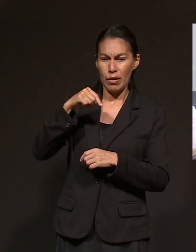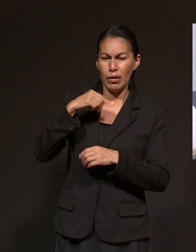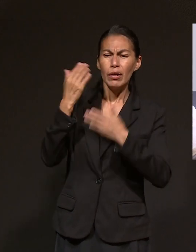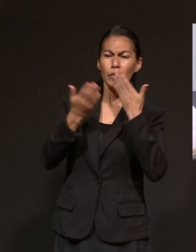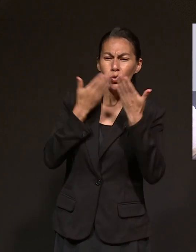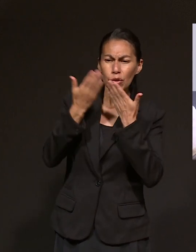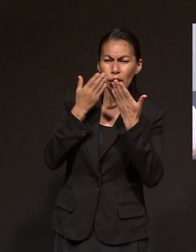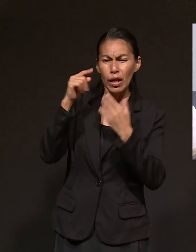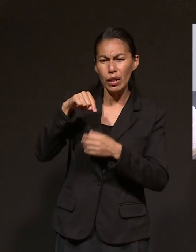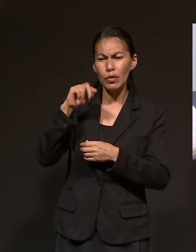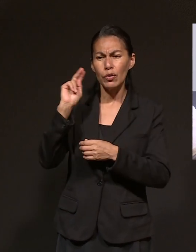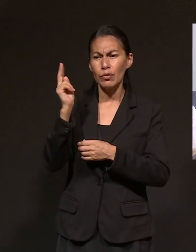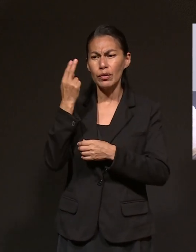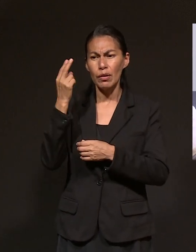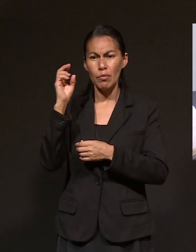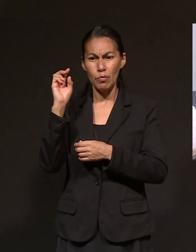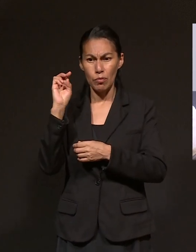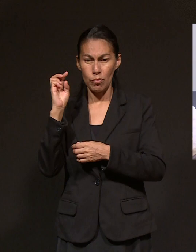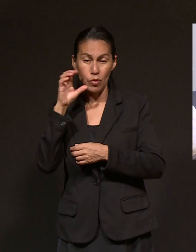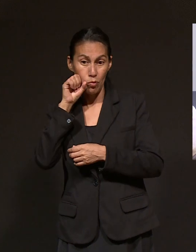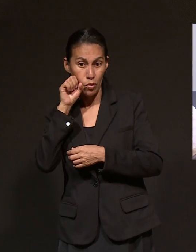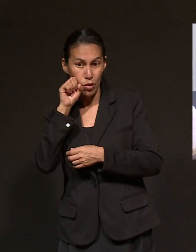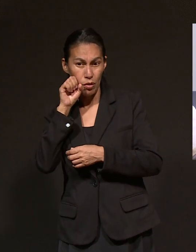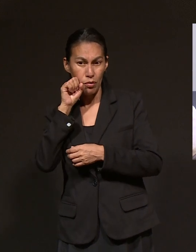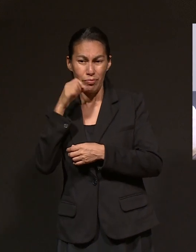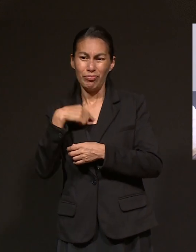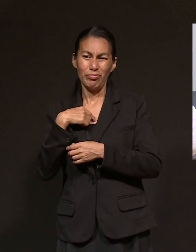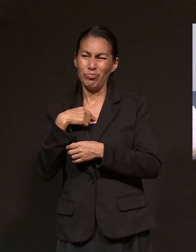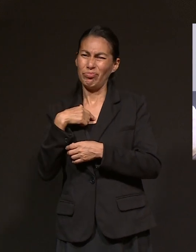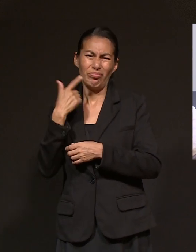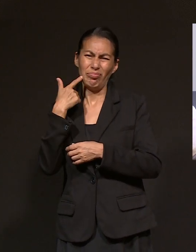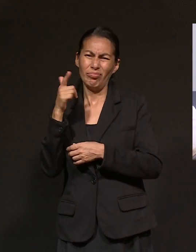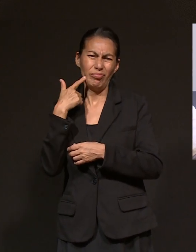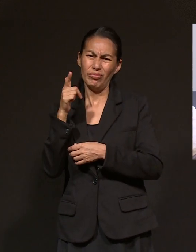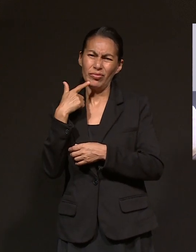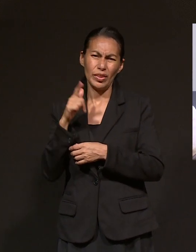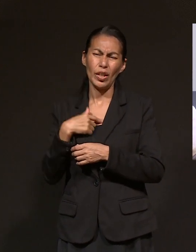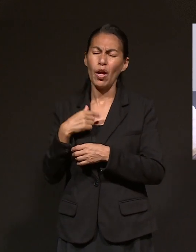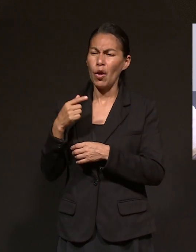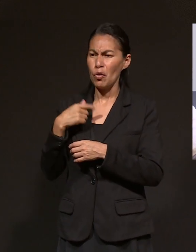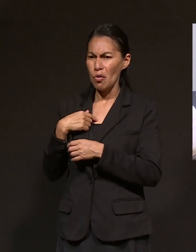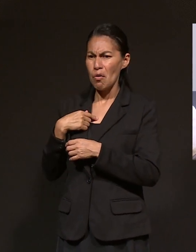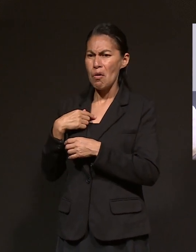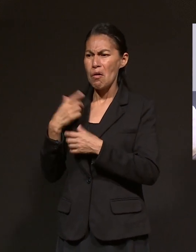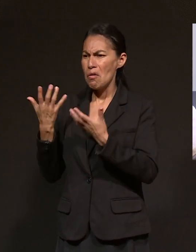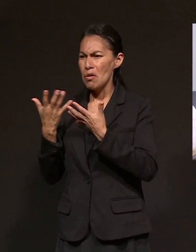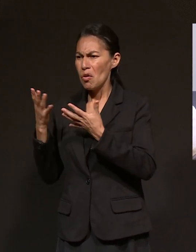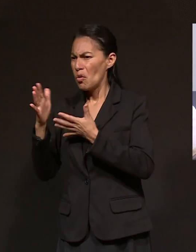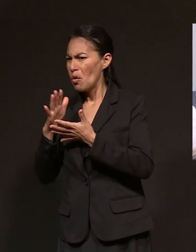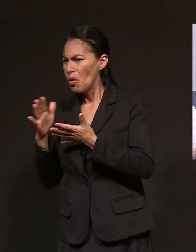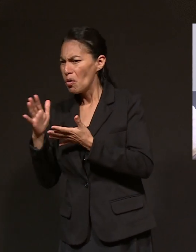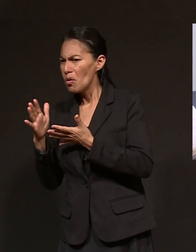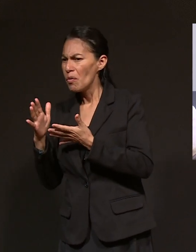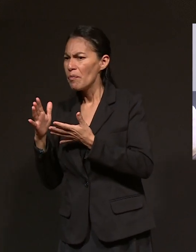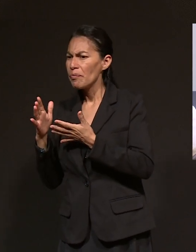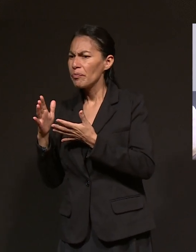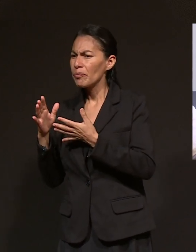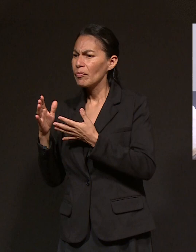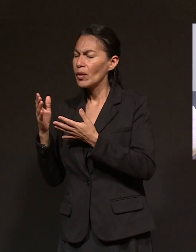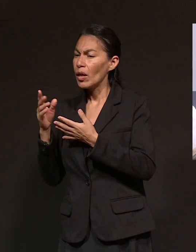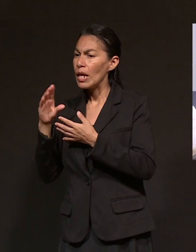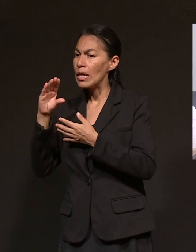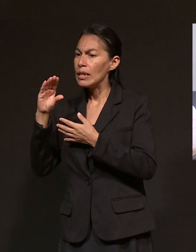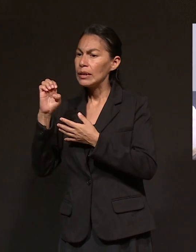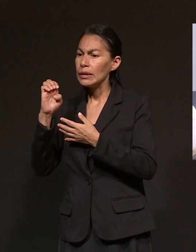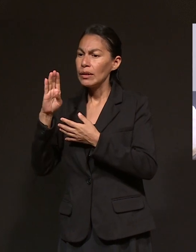yo no quería. Yo no quise. Hice mis propios trámites solo. Y pasé mi examen.